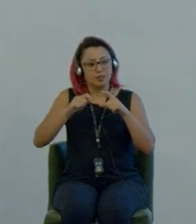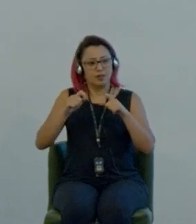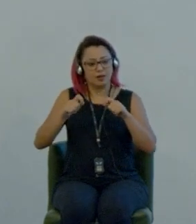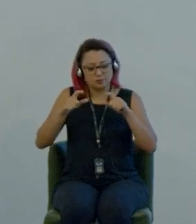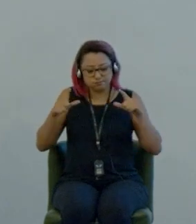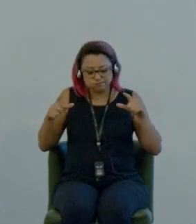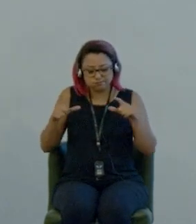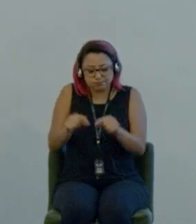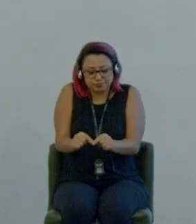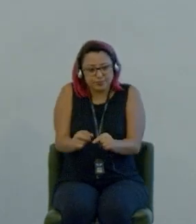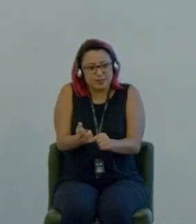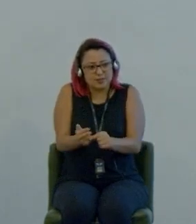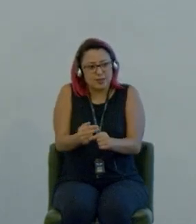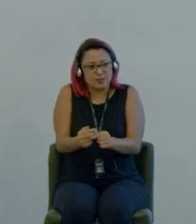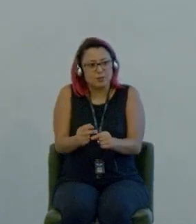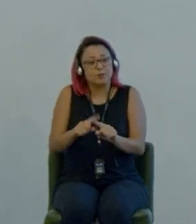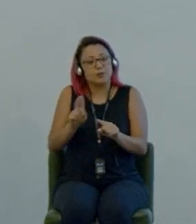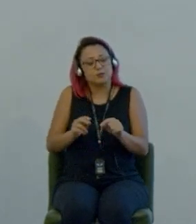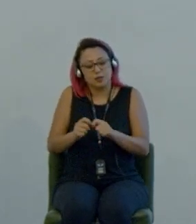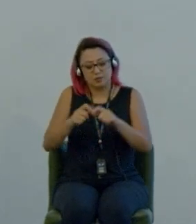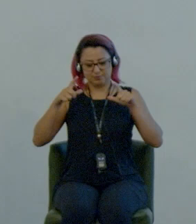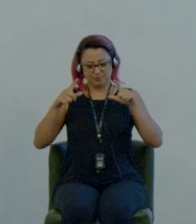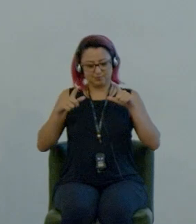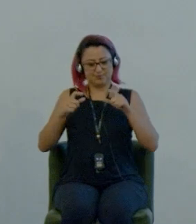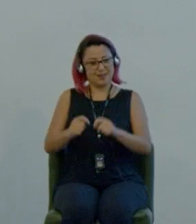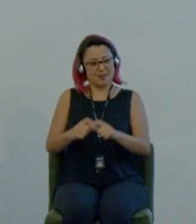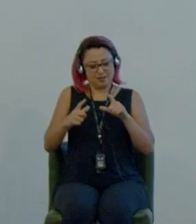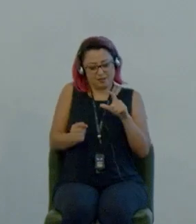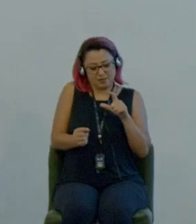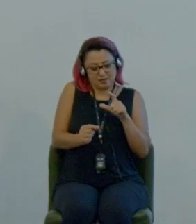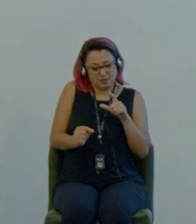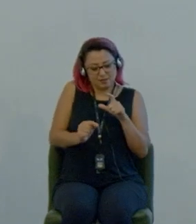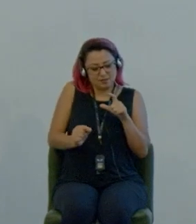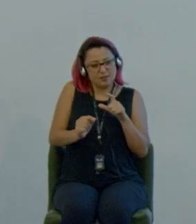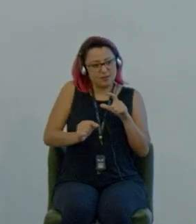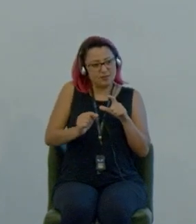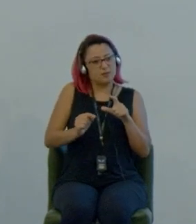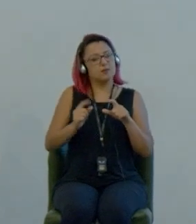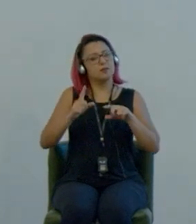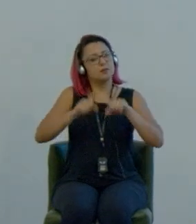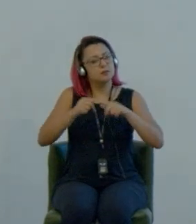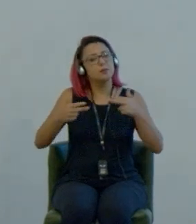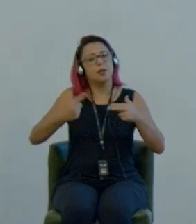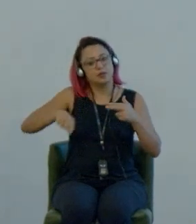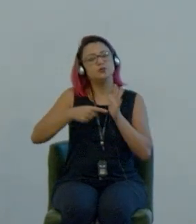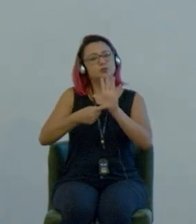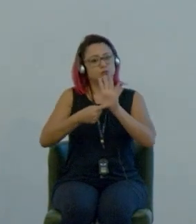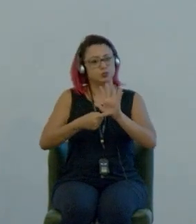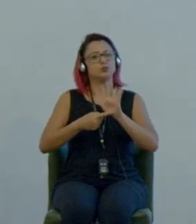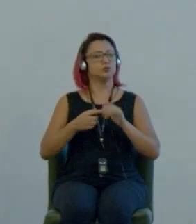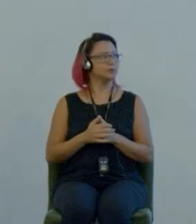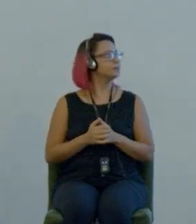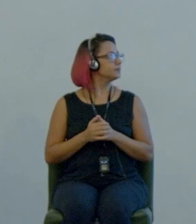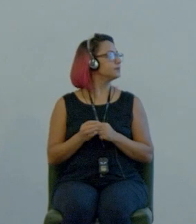Et nous, on fait exactement comme lui. On montre nos instruments au tout début de Terraforma. Voilà,